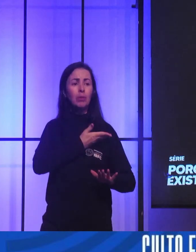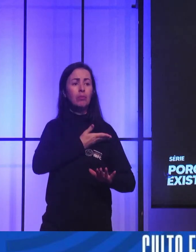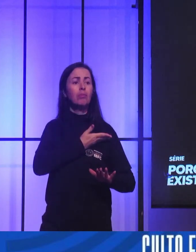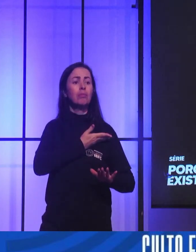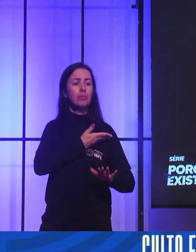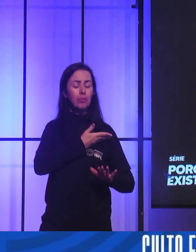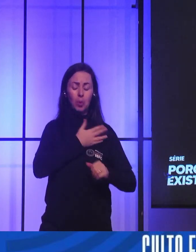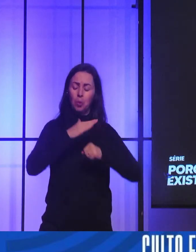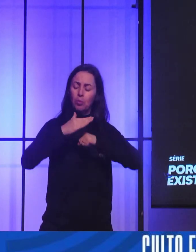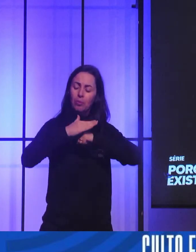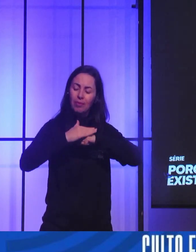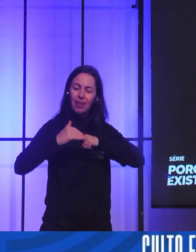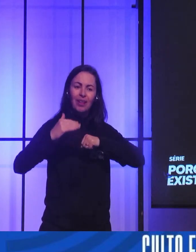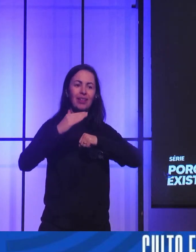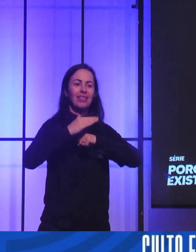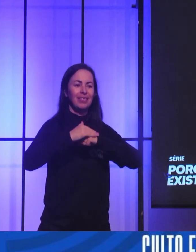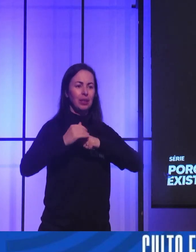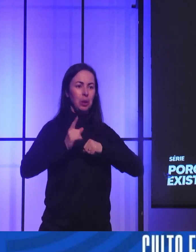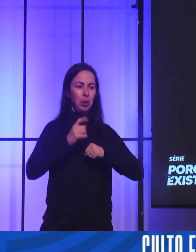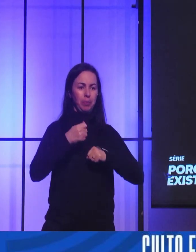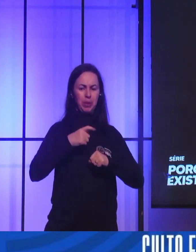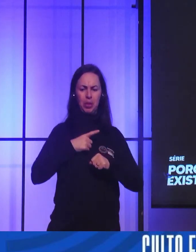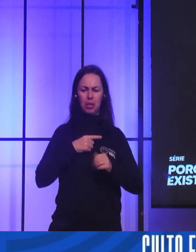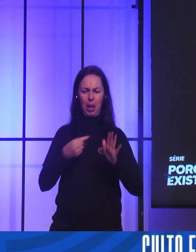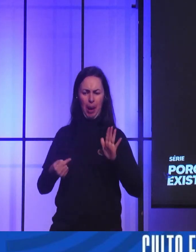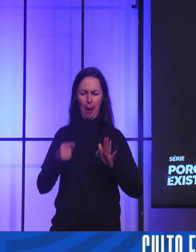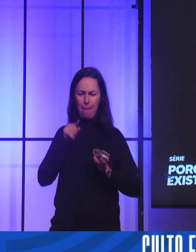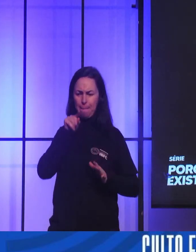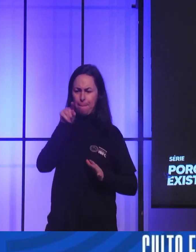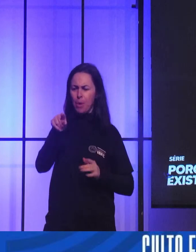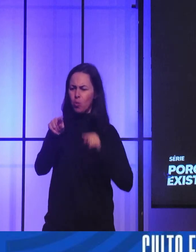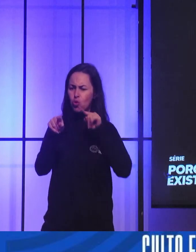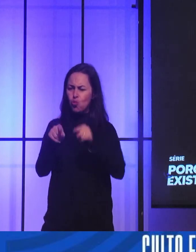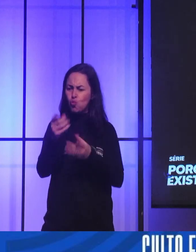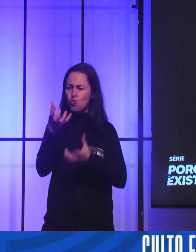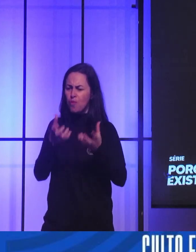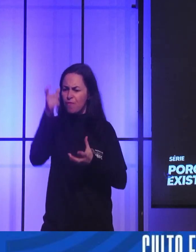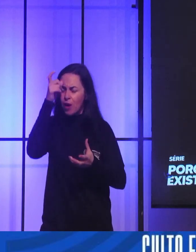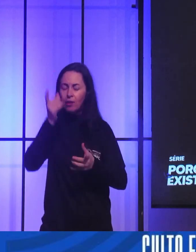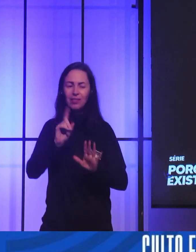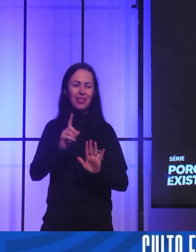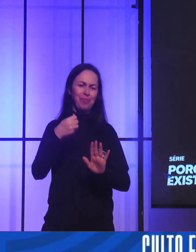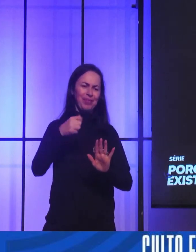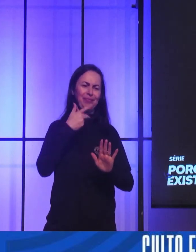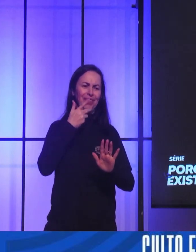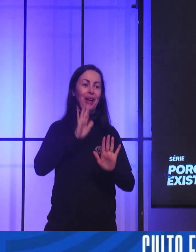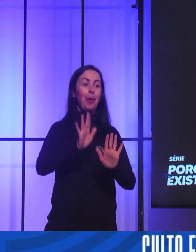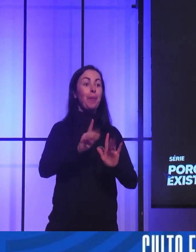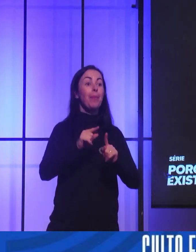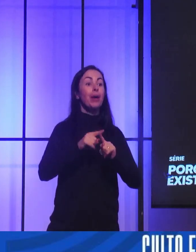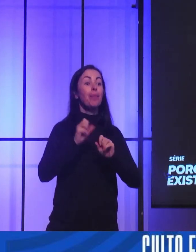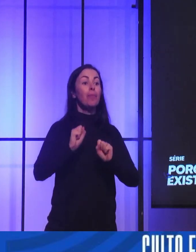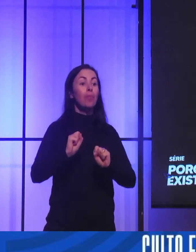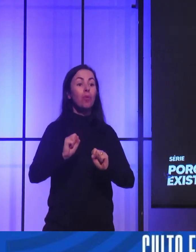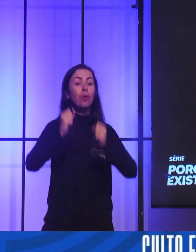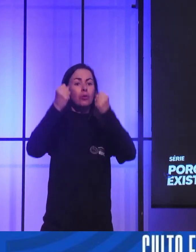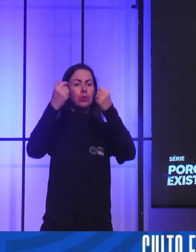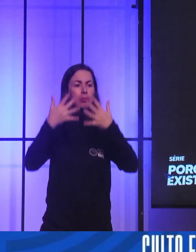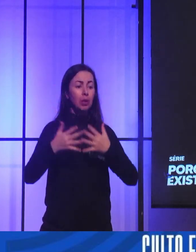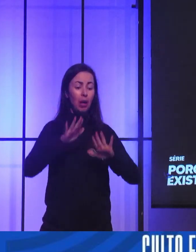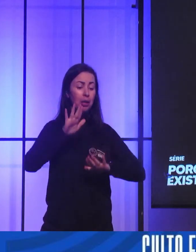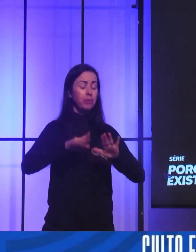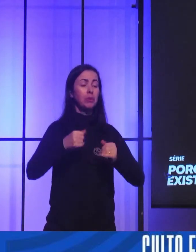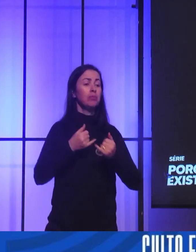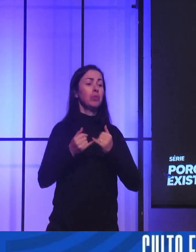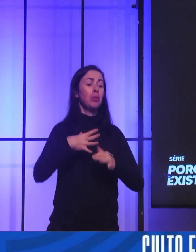Com carinho, com doçura, não precisamos estar apontando o dedo, botando no inferno, mas vai ter uma hora que você vai ter que confrontar um filho,